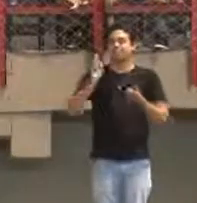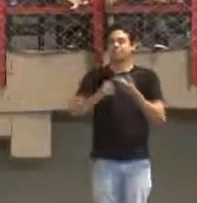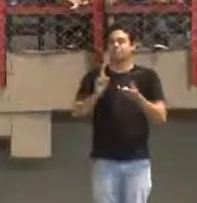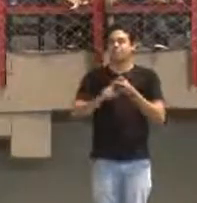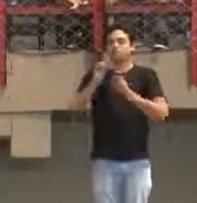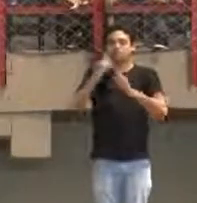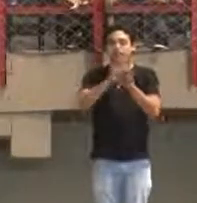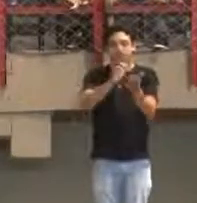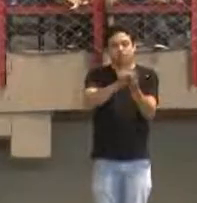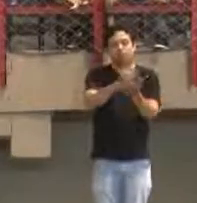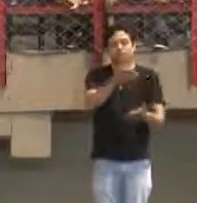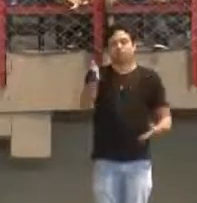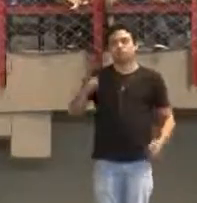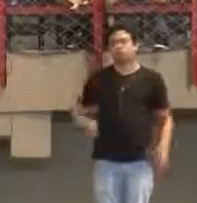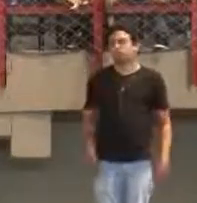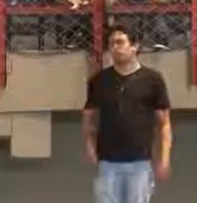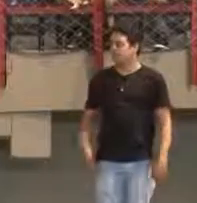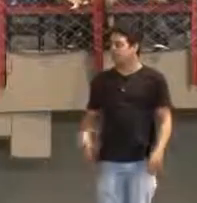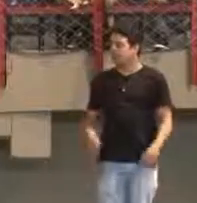anote